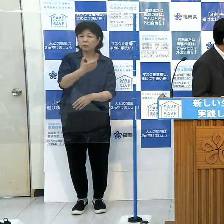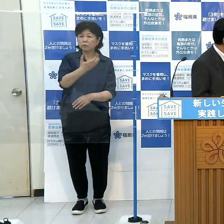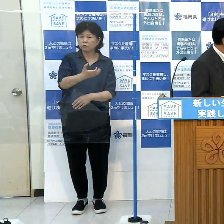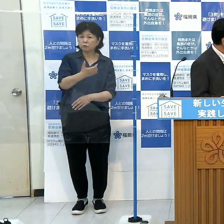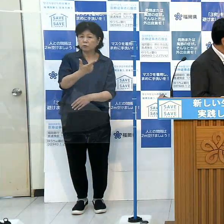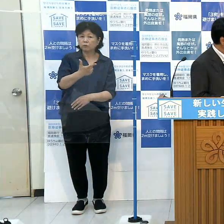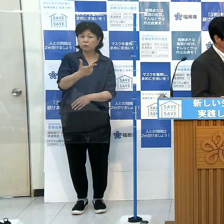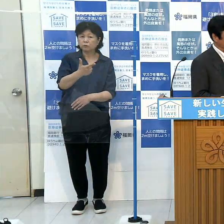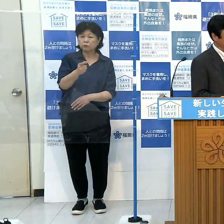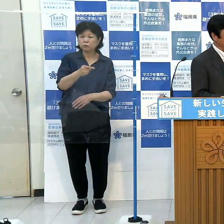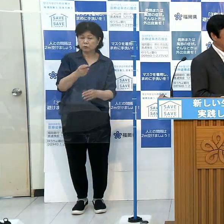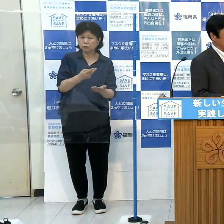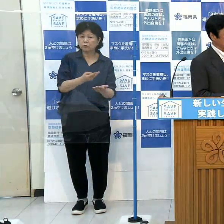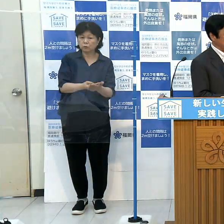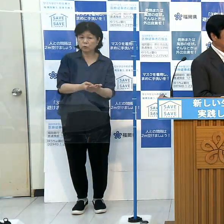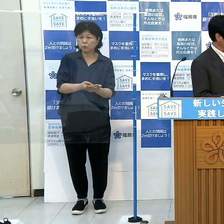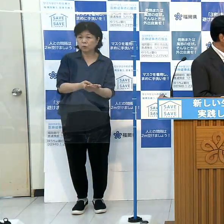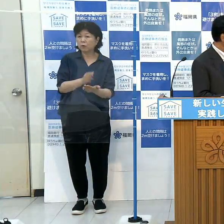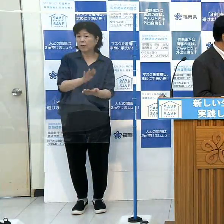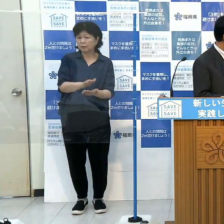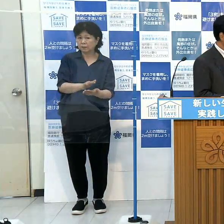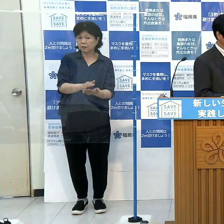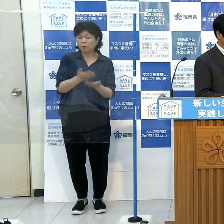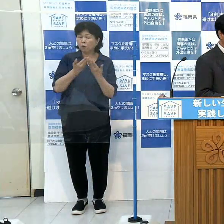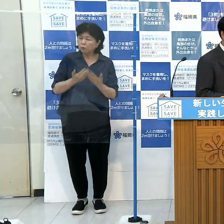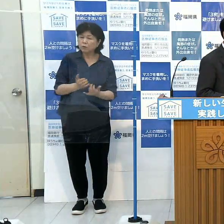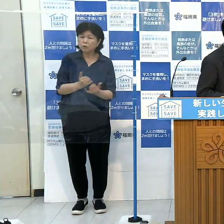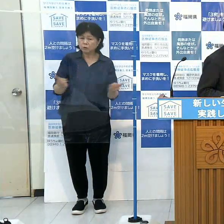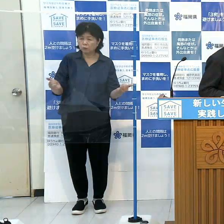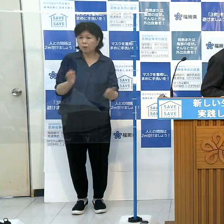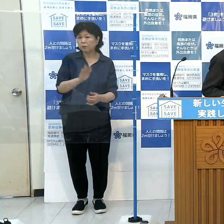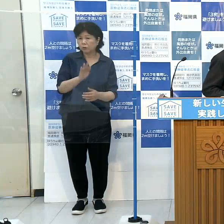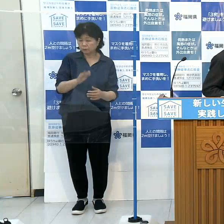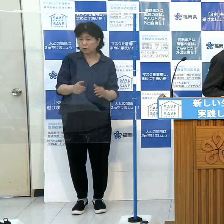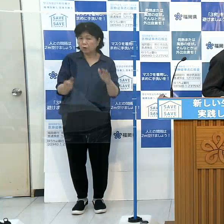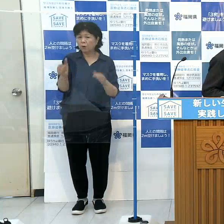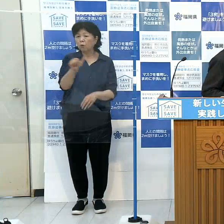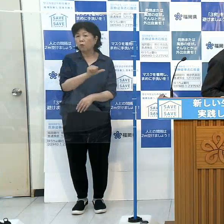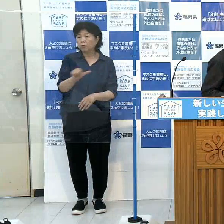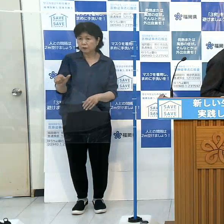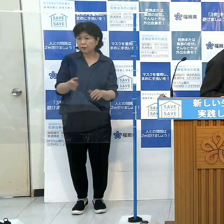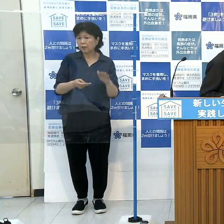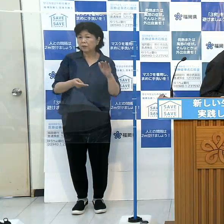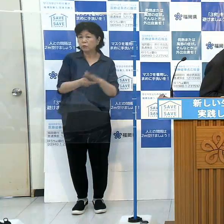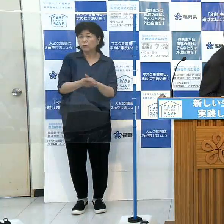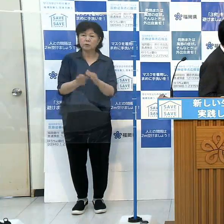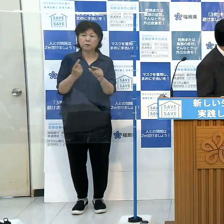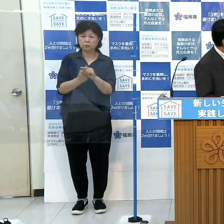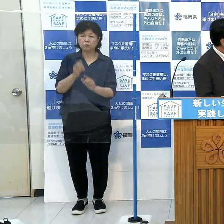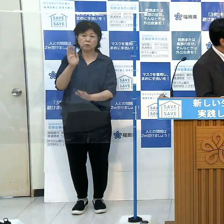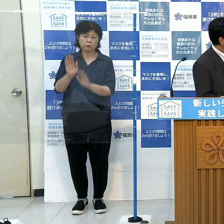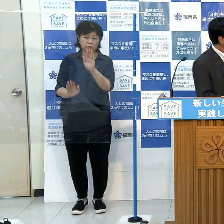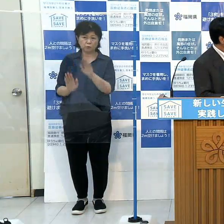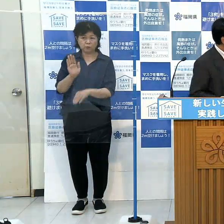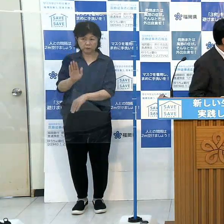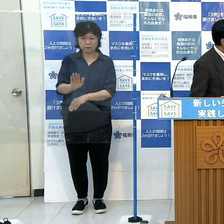で、60床重症者用の病床がありますが、5人が入っておられるという状況でございます。